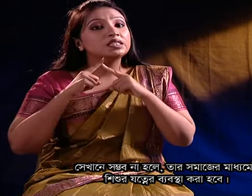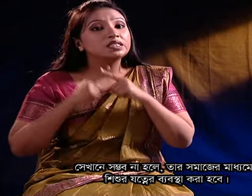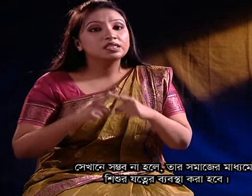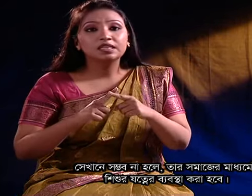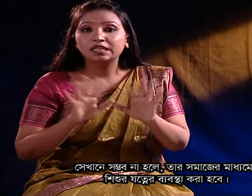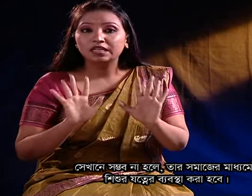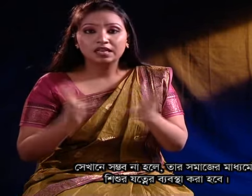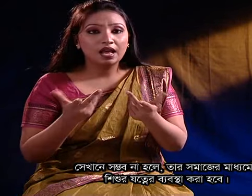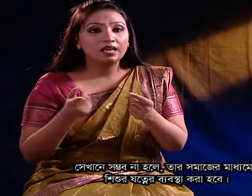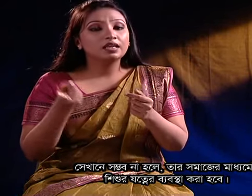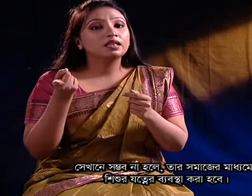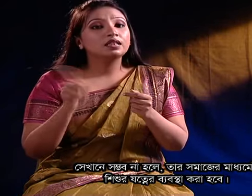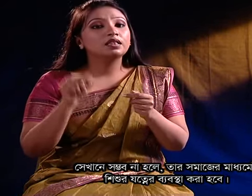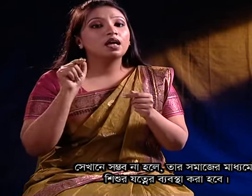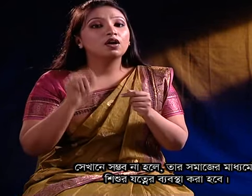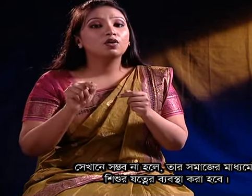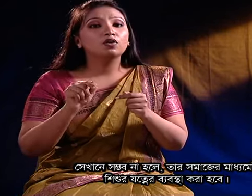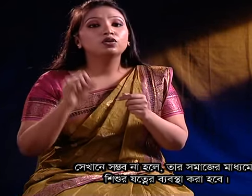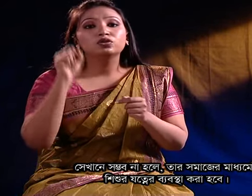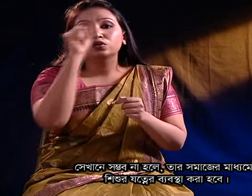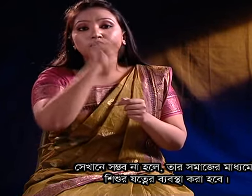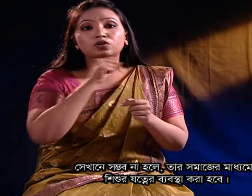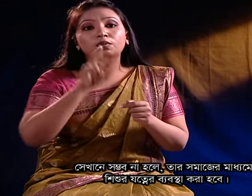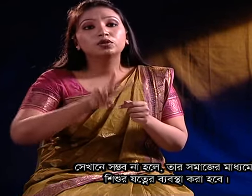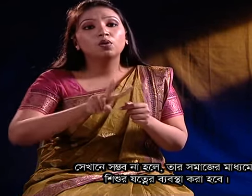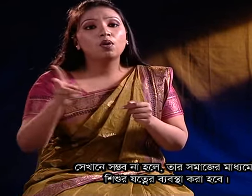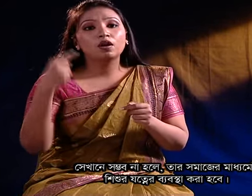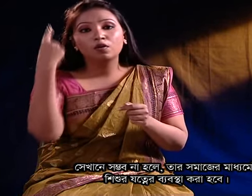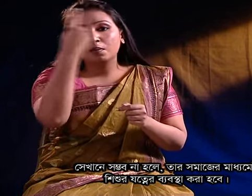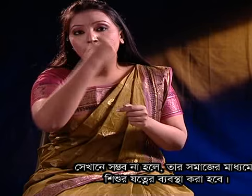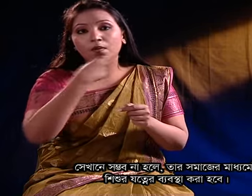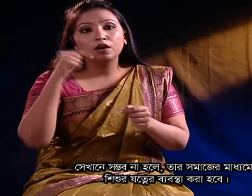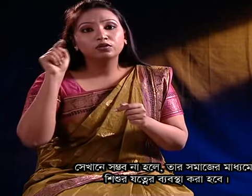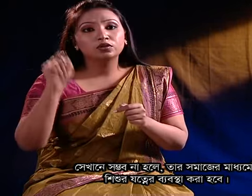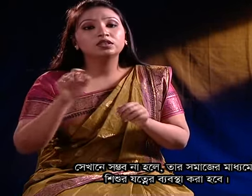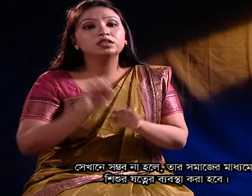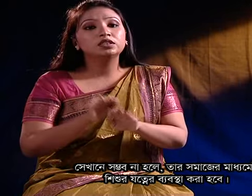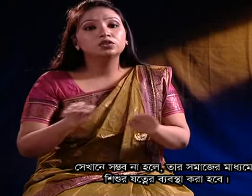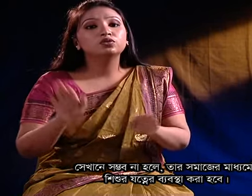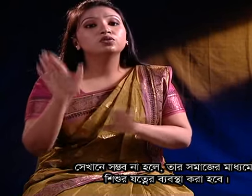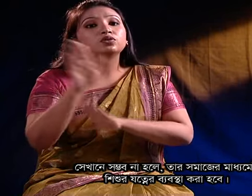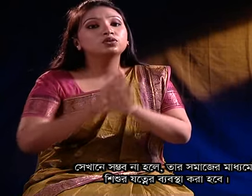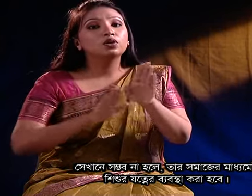তার সমাজের মাধ্যমেই শিশুর যত্নের ব্যবস্থা করা হবে।